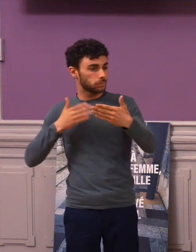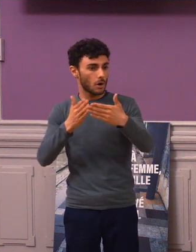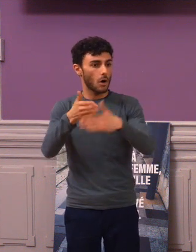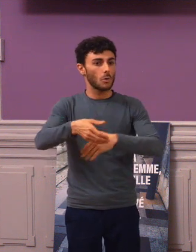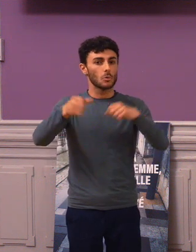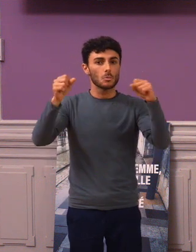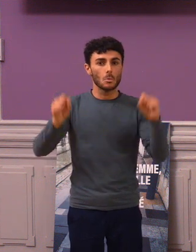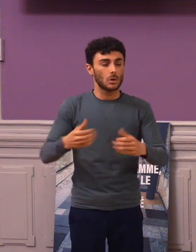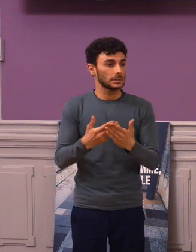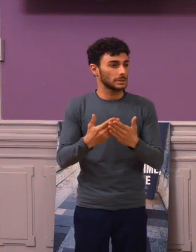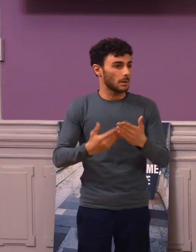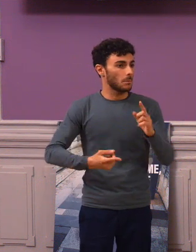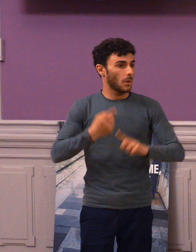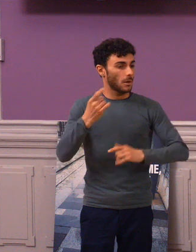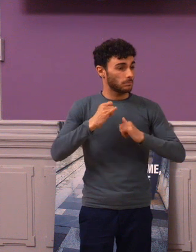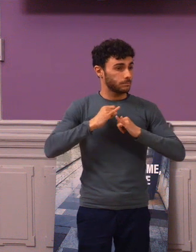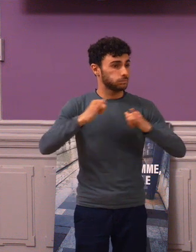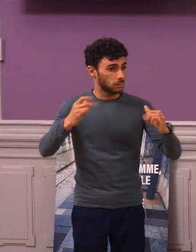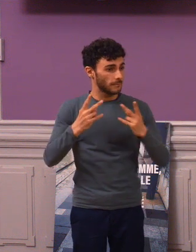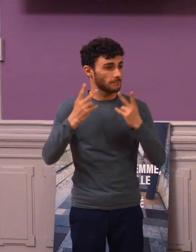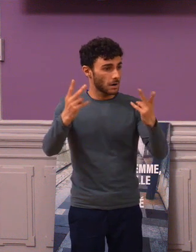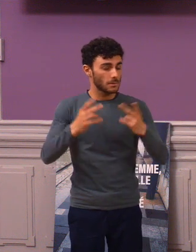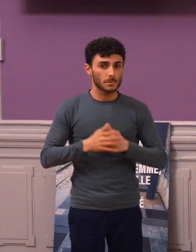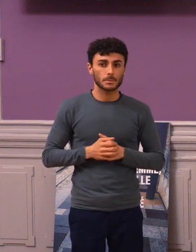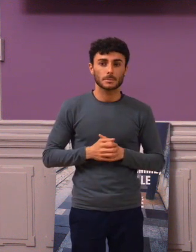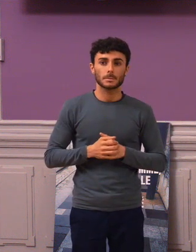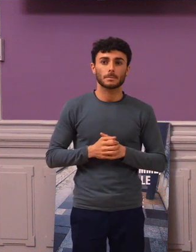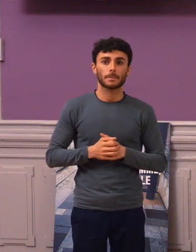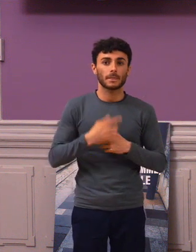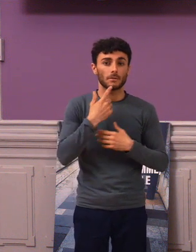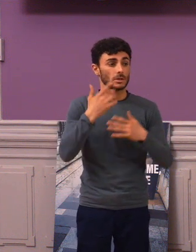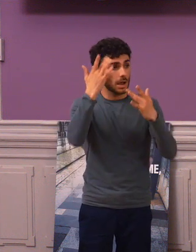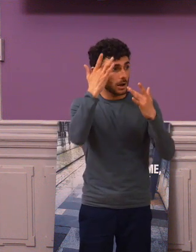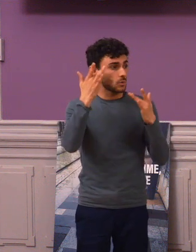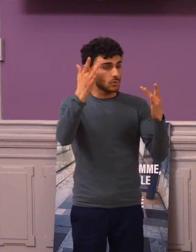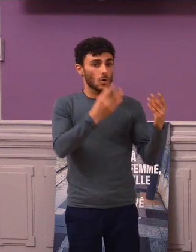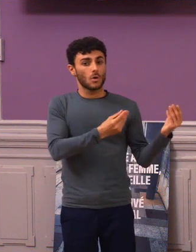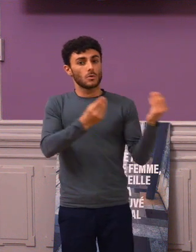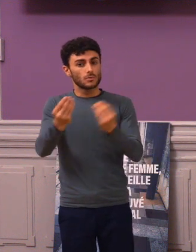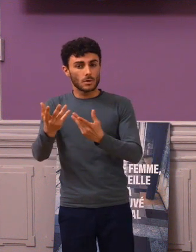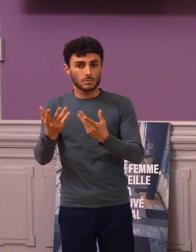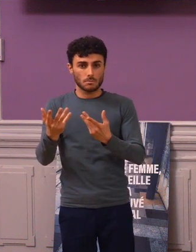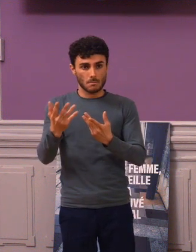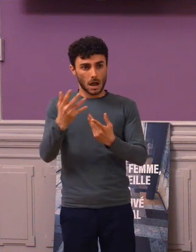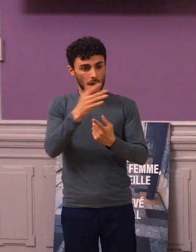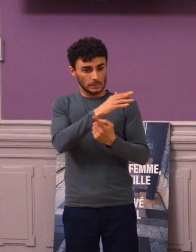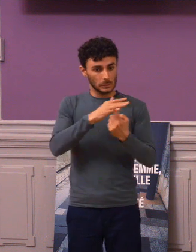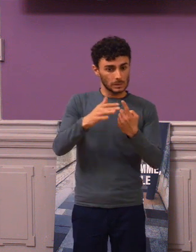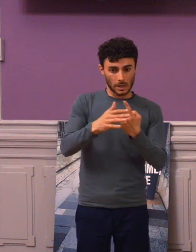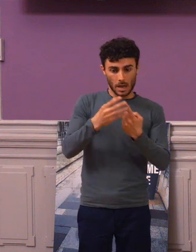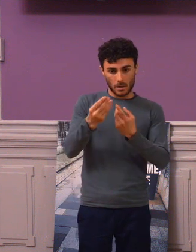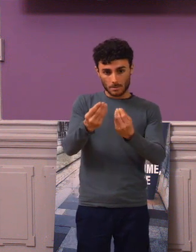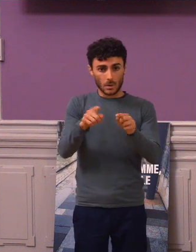les témoignages qu'on a pu entendre cet après-midi finalement c'est aussi permettre de changer déjà le ragor le regard par rapport à soi-même